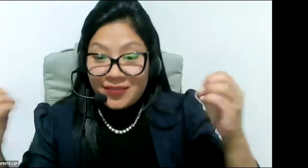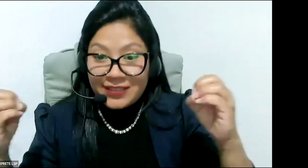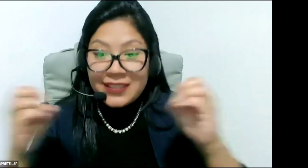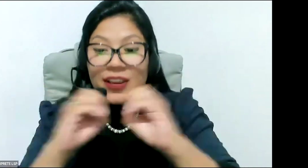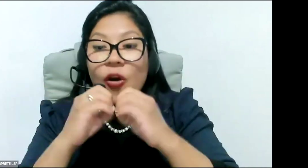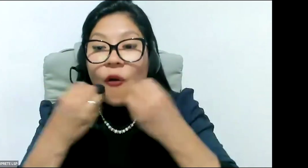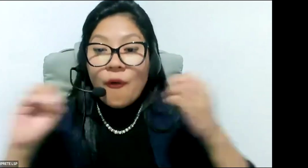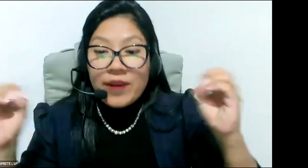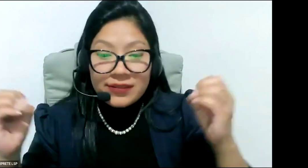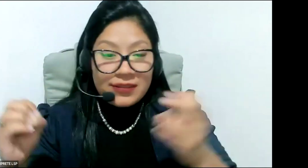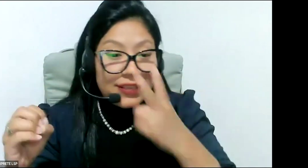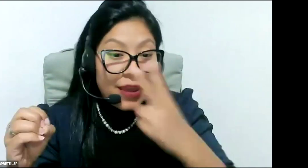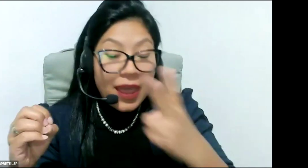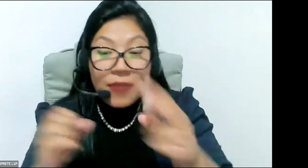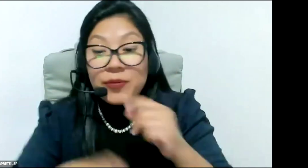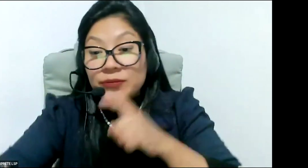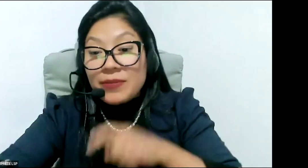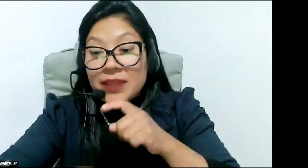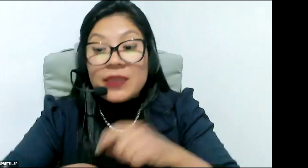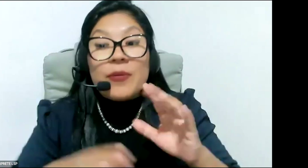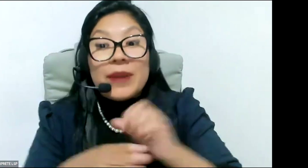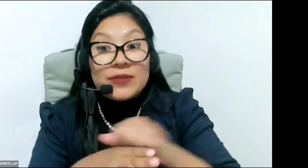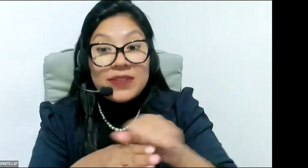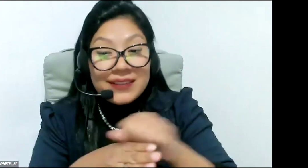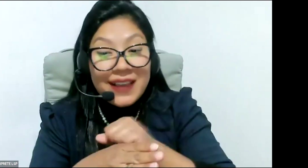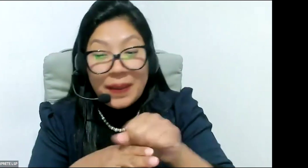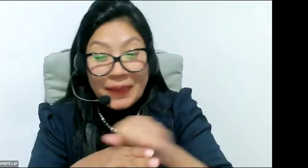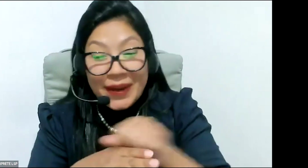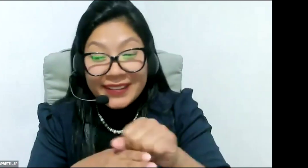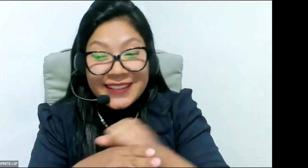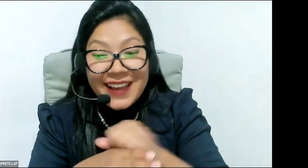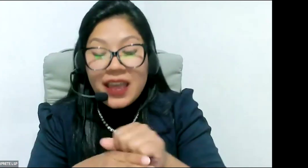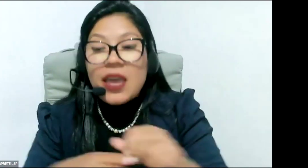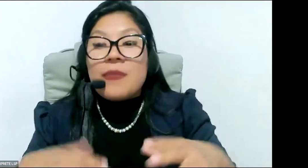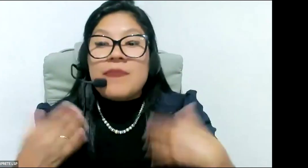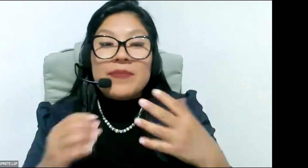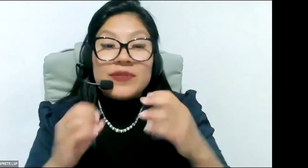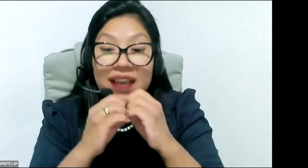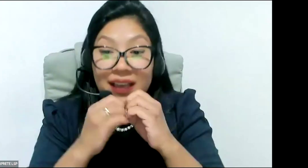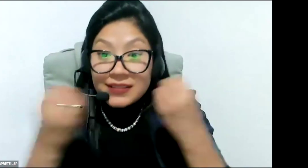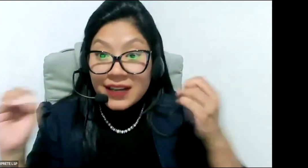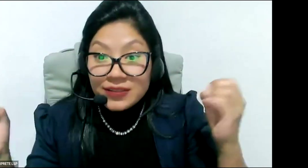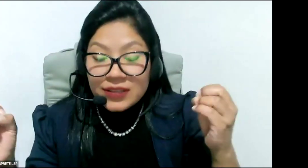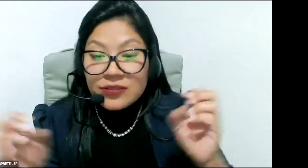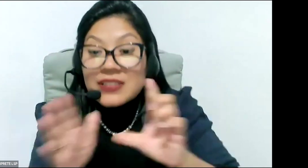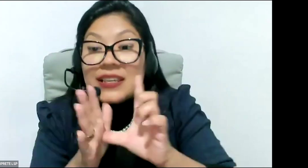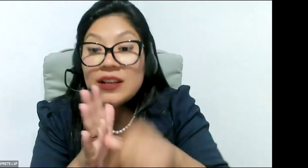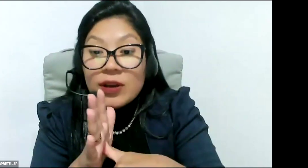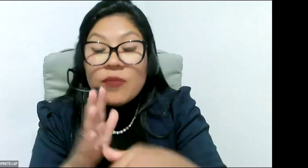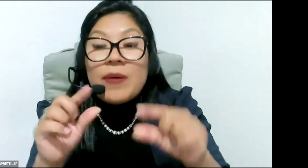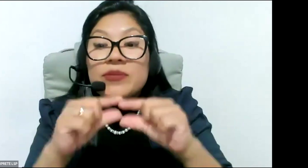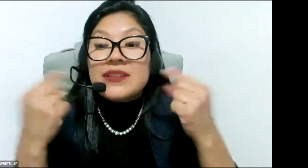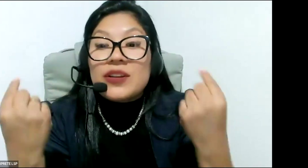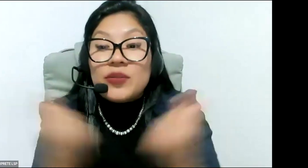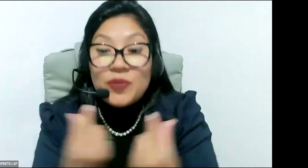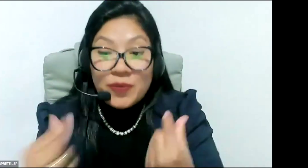oraciones sí oraciones así que por un tema de tiempo para que ustedes tengan práctica vamos a hacer las oraciones y